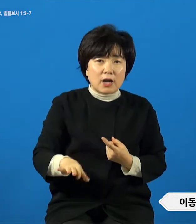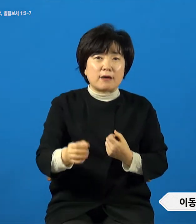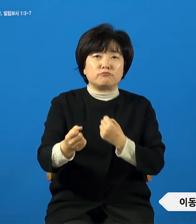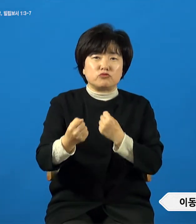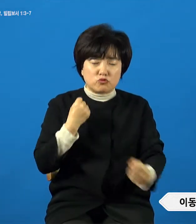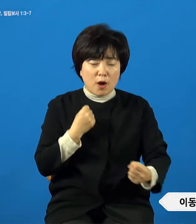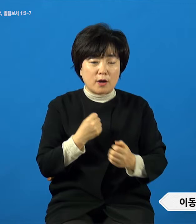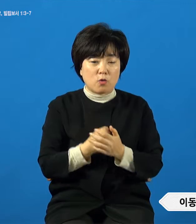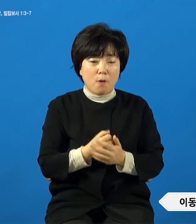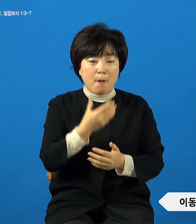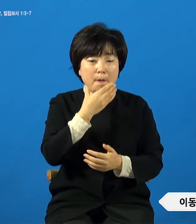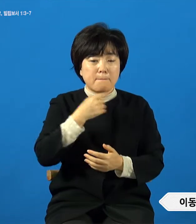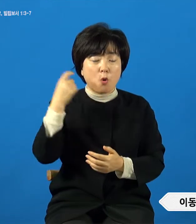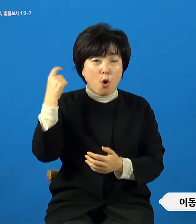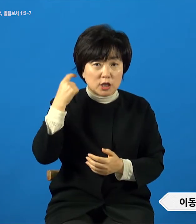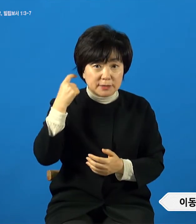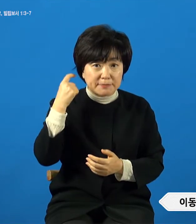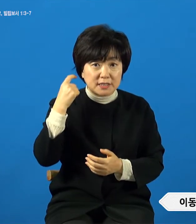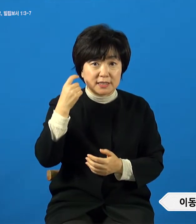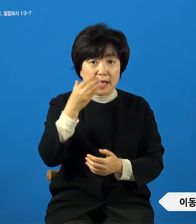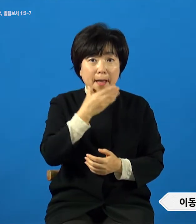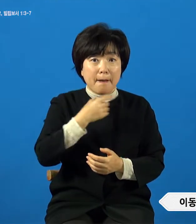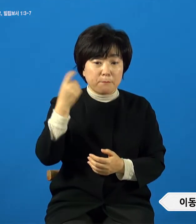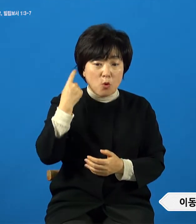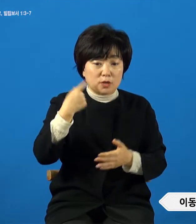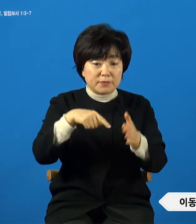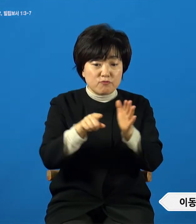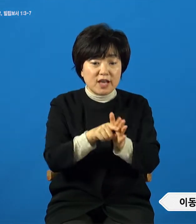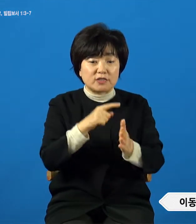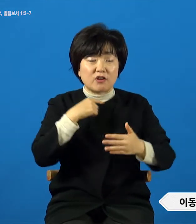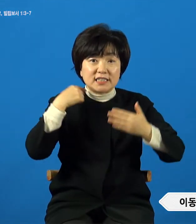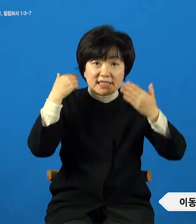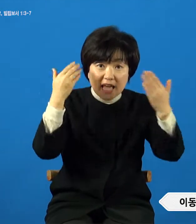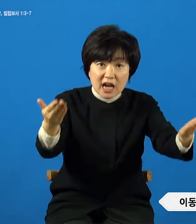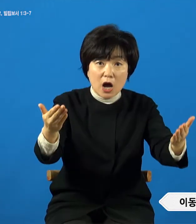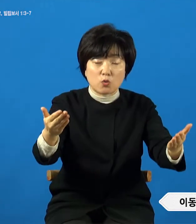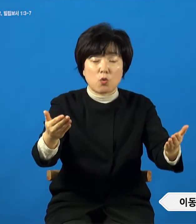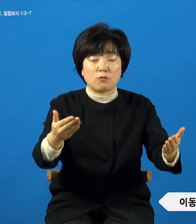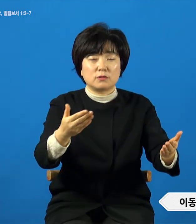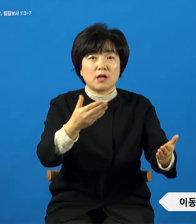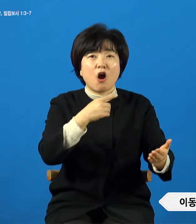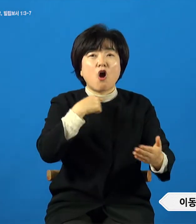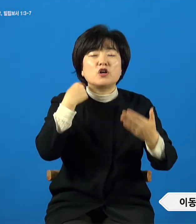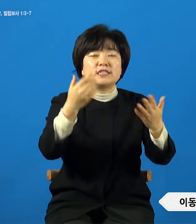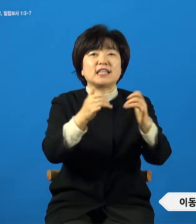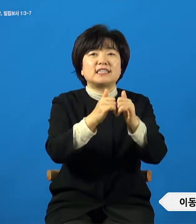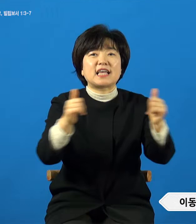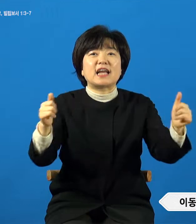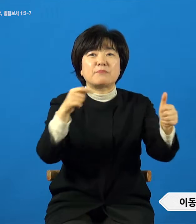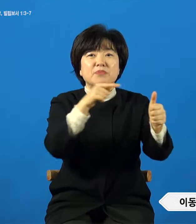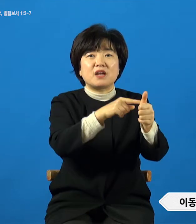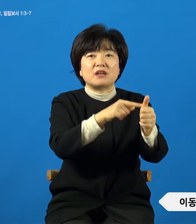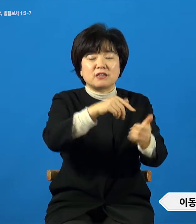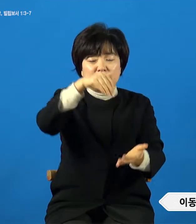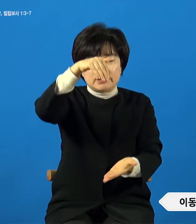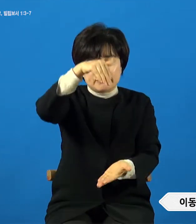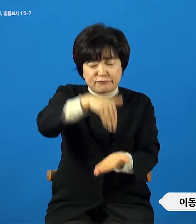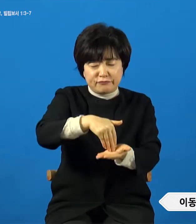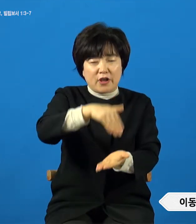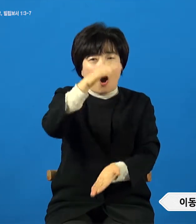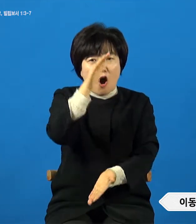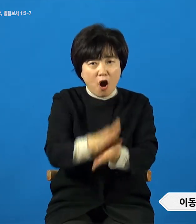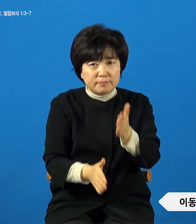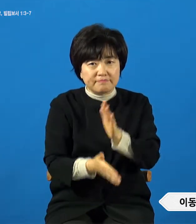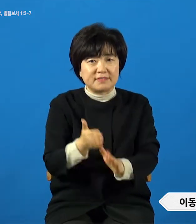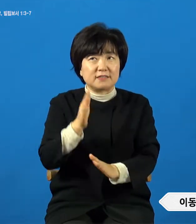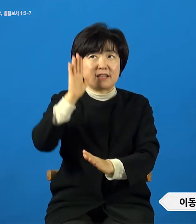불구하고 복음은 복음을 위해서 희생하고 복음을 위해서 헌신한 사람들에게는 후회할 필요가 없는